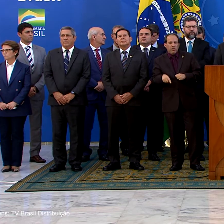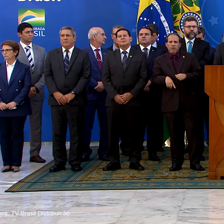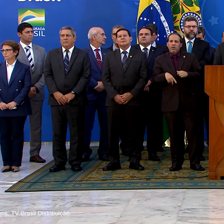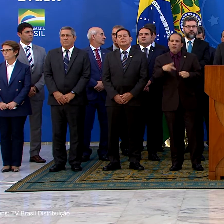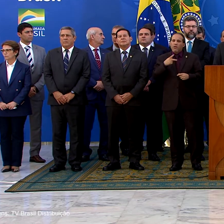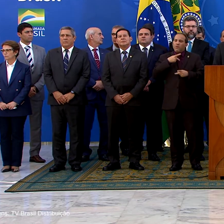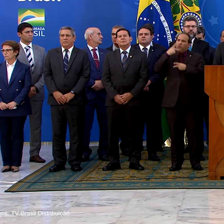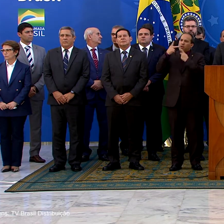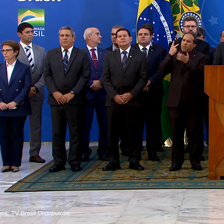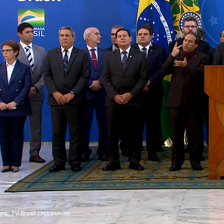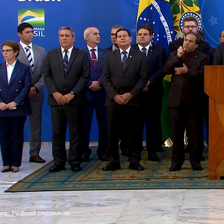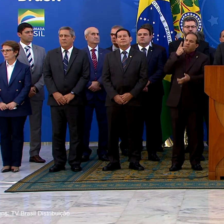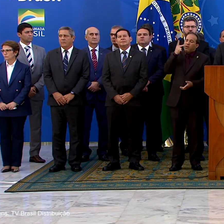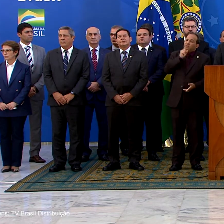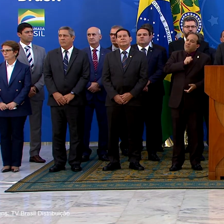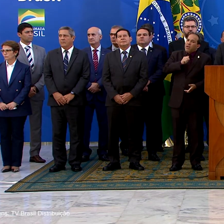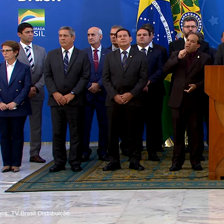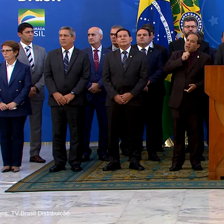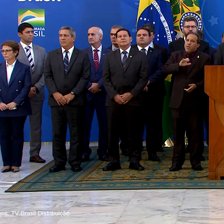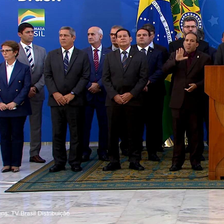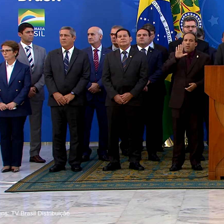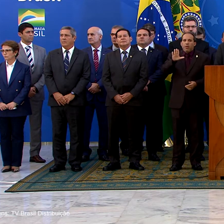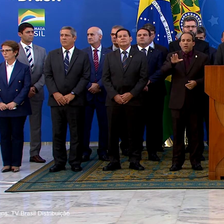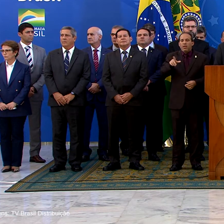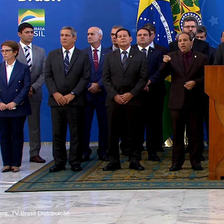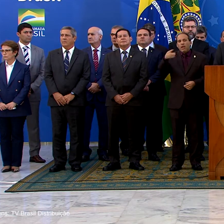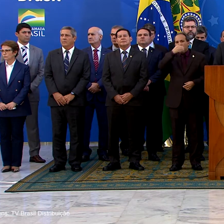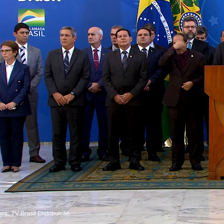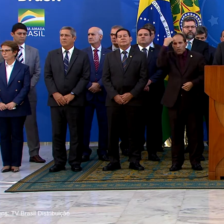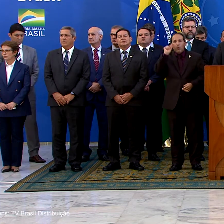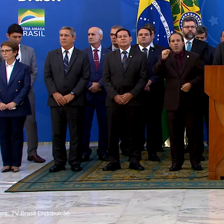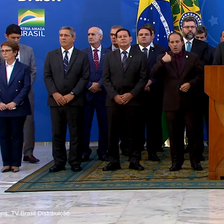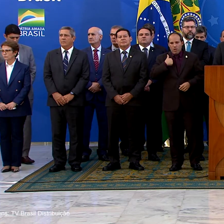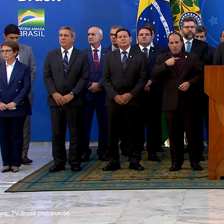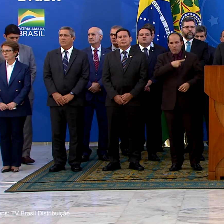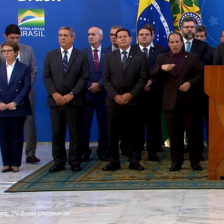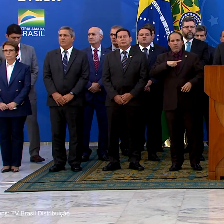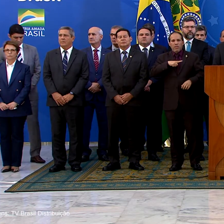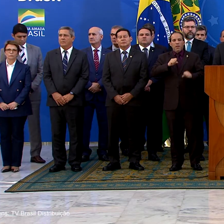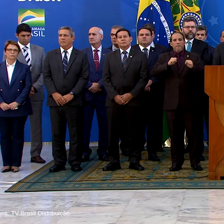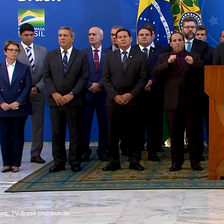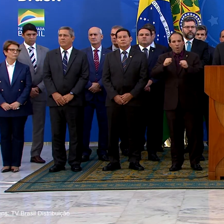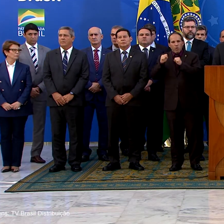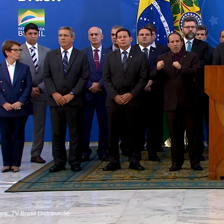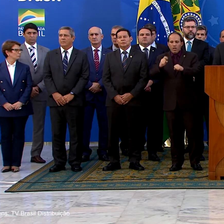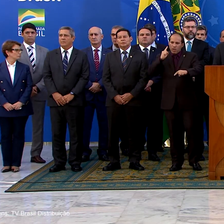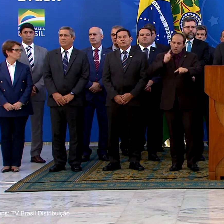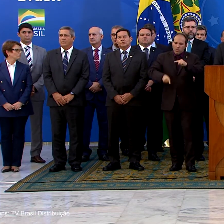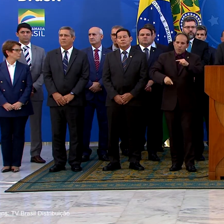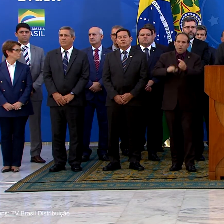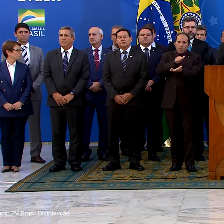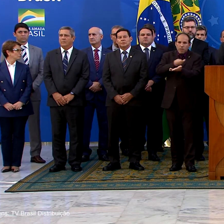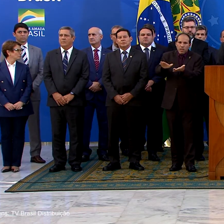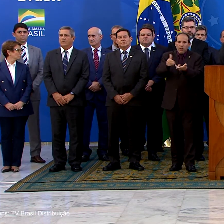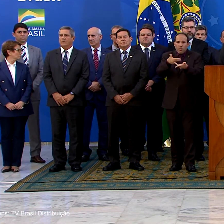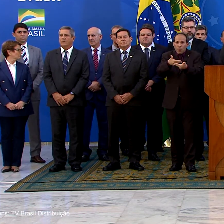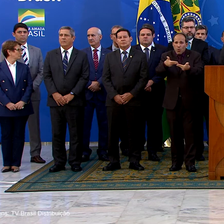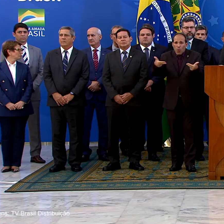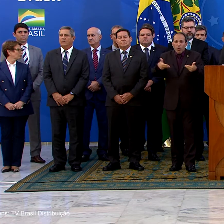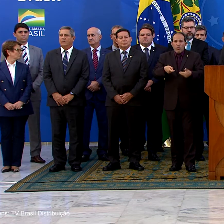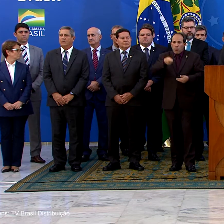se lembrava do poder de veto eu torci muito para dar certo é muito